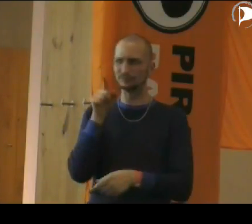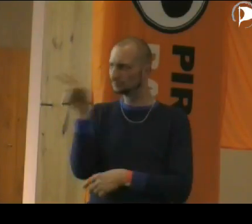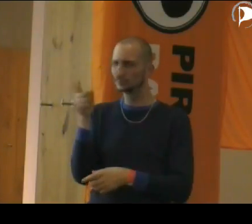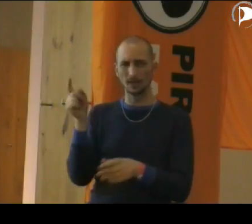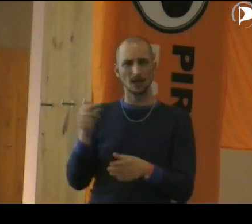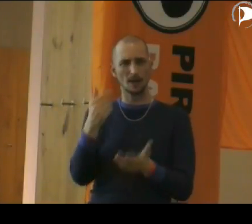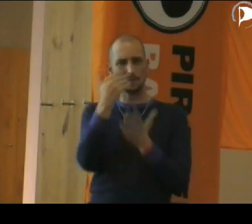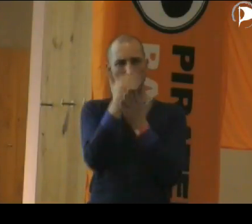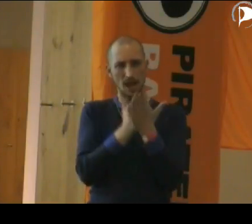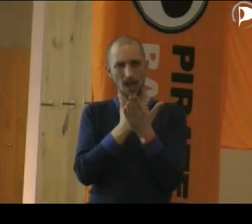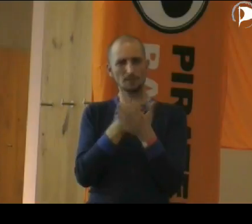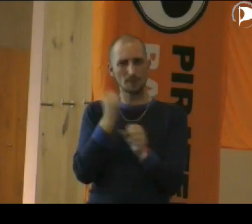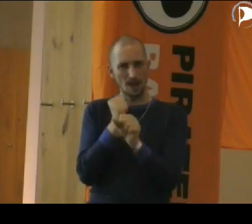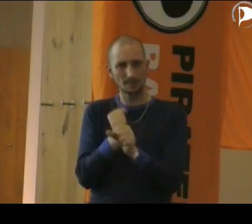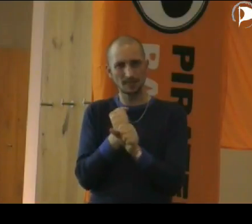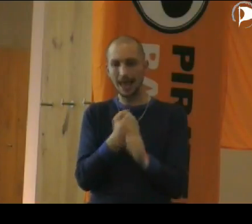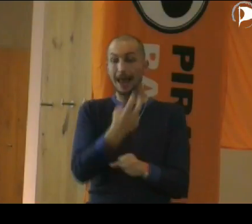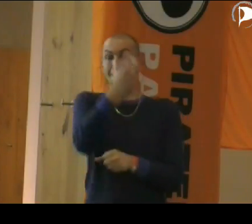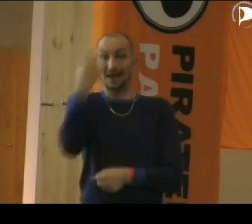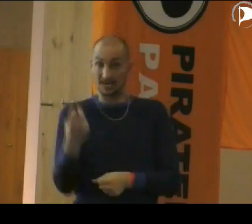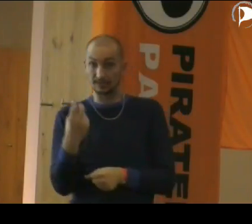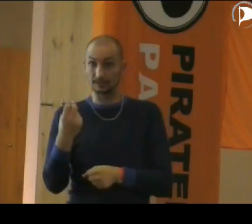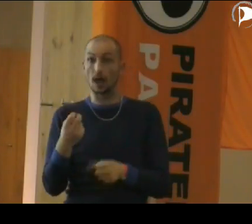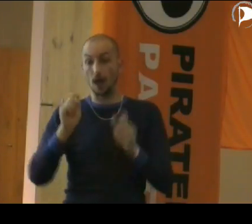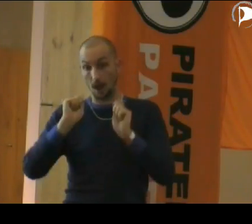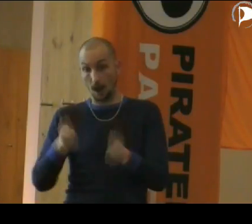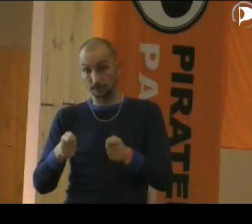vorhast als weißes oder ähnliches zu kandidieren